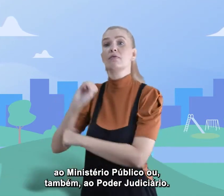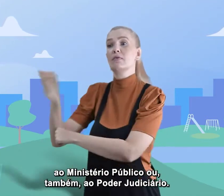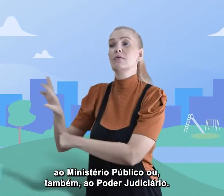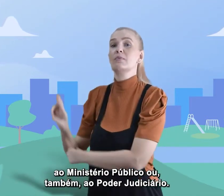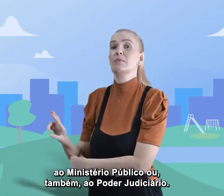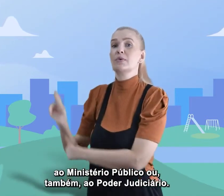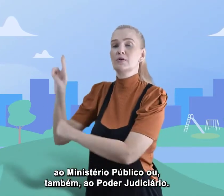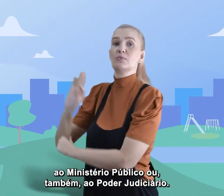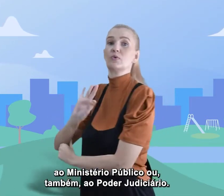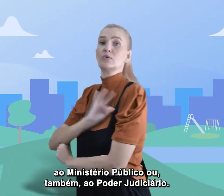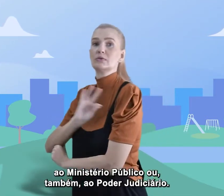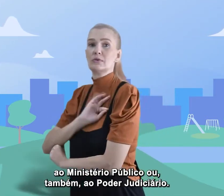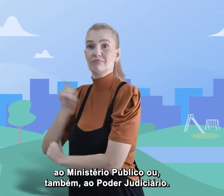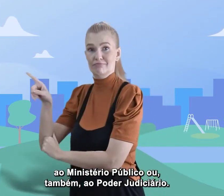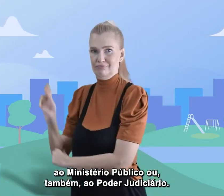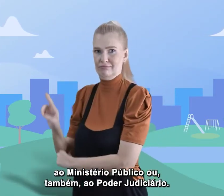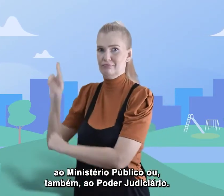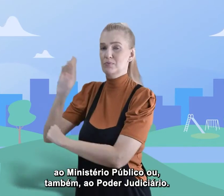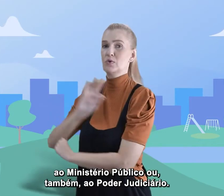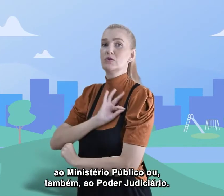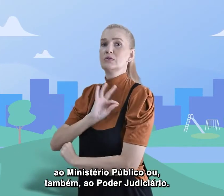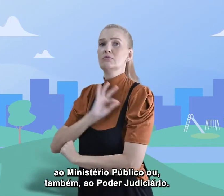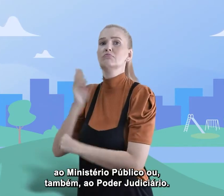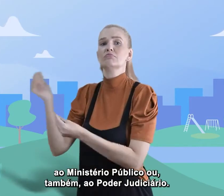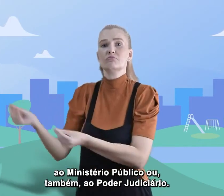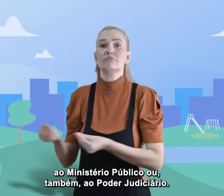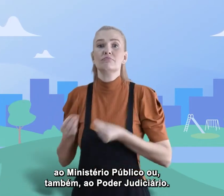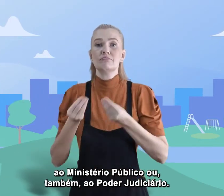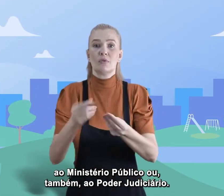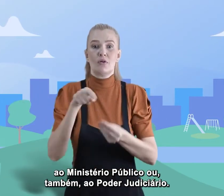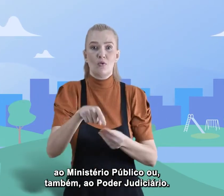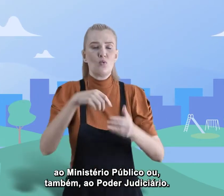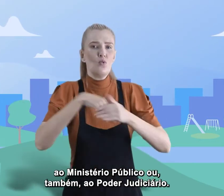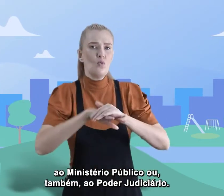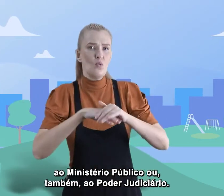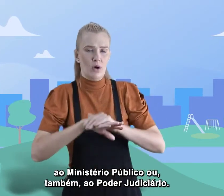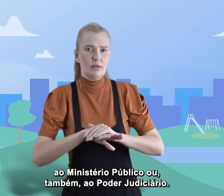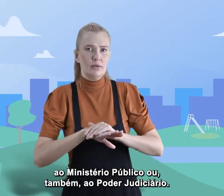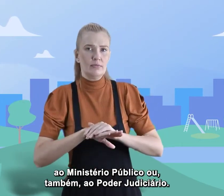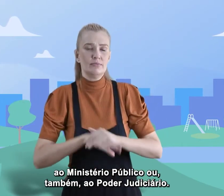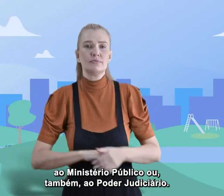ou, também, ao Poder Judiciário.